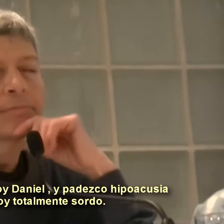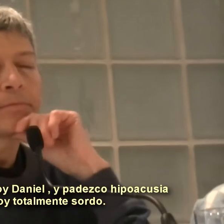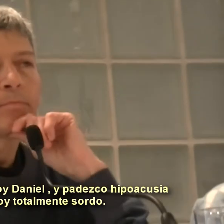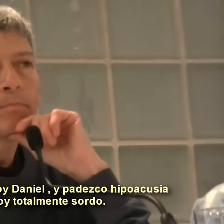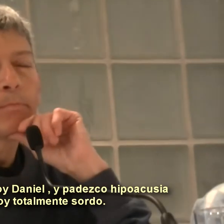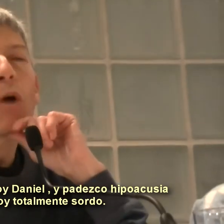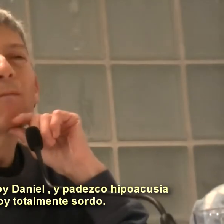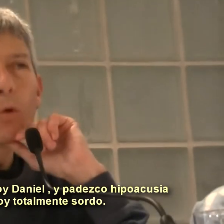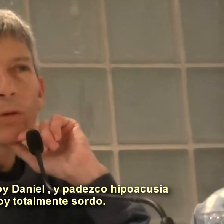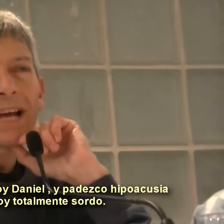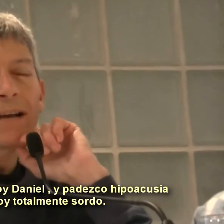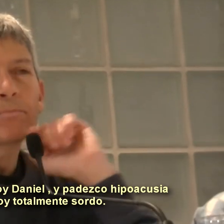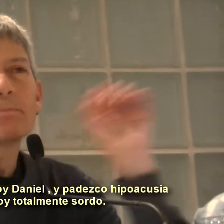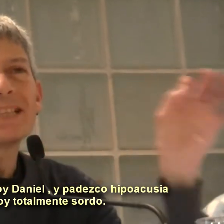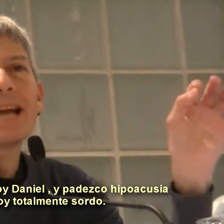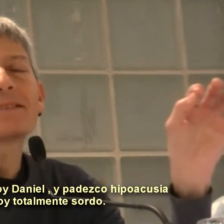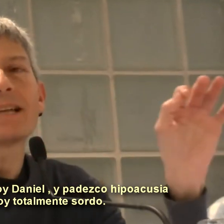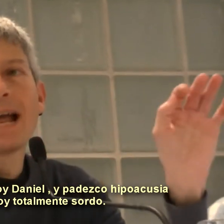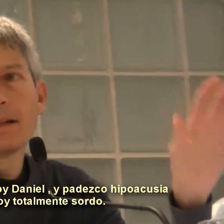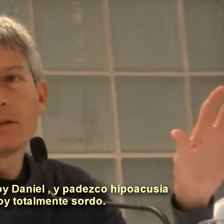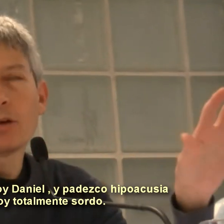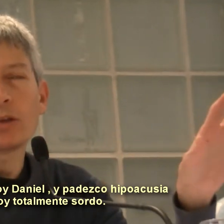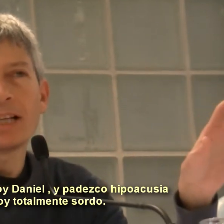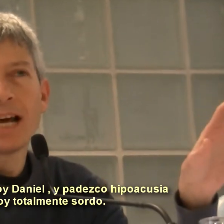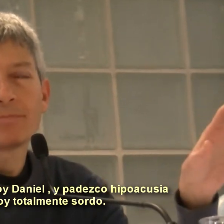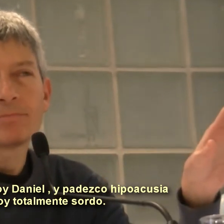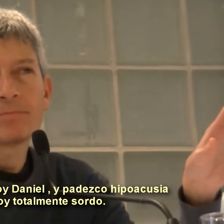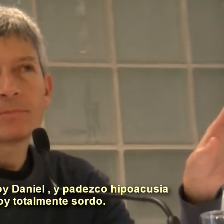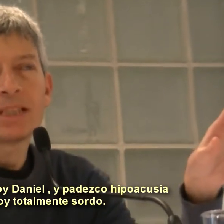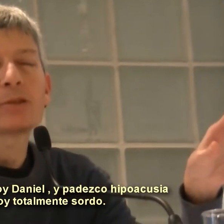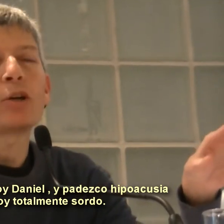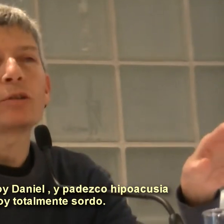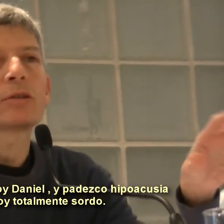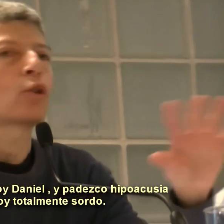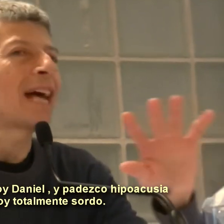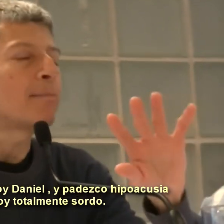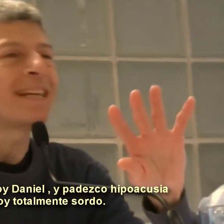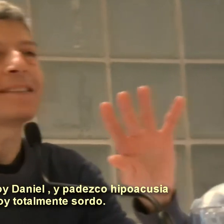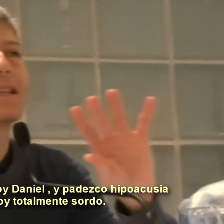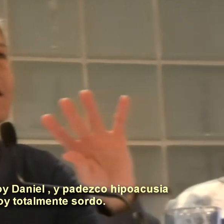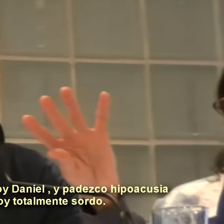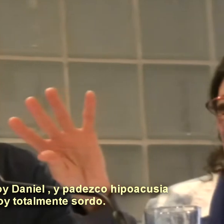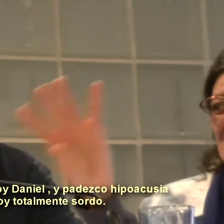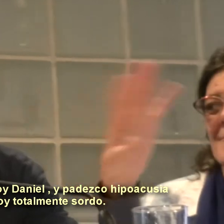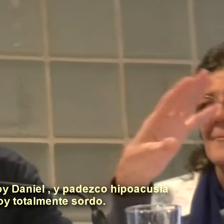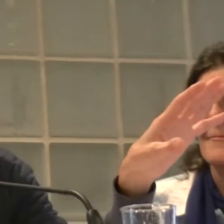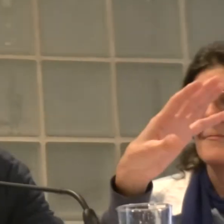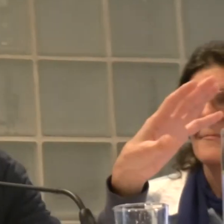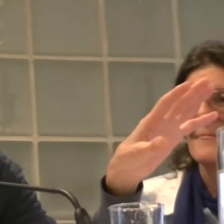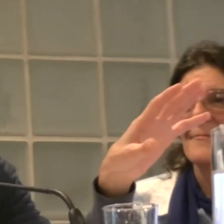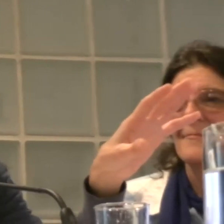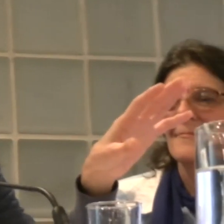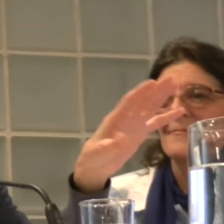hipoacusia profunda bilateral, o sea, estoy totalmente